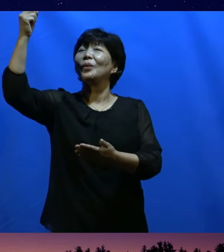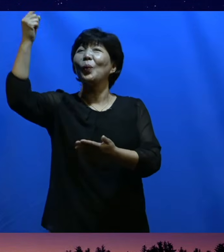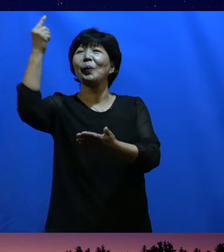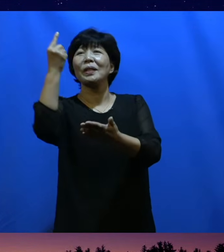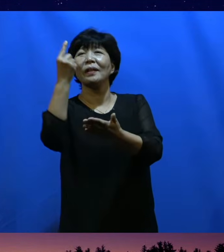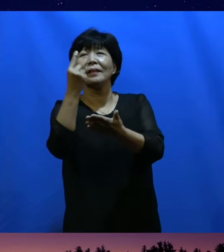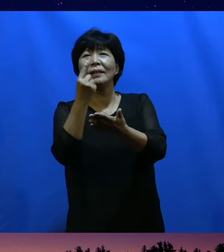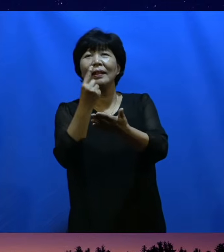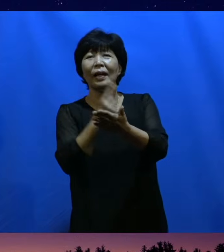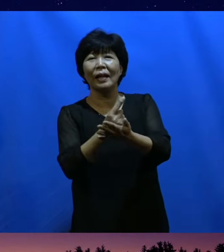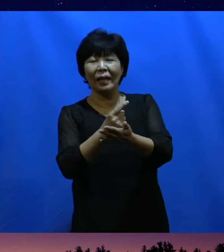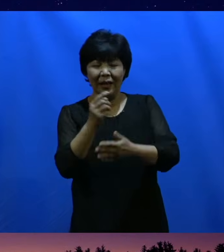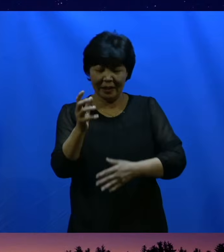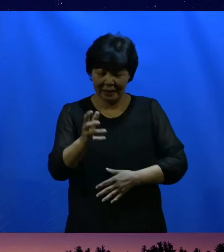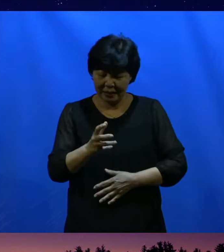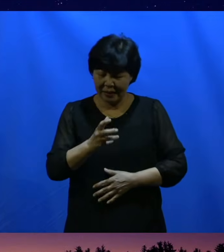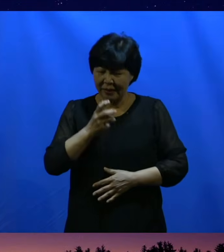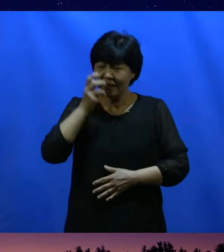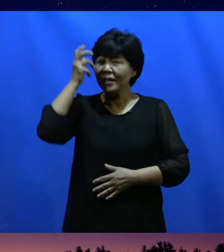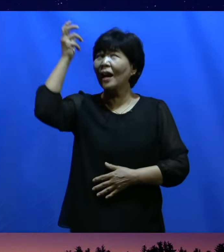성령이 오셨네.